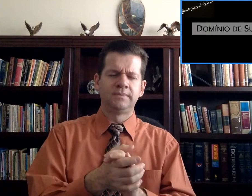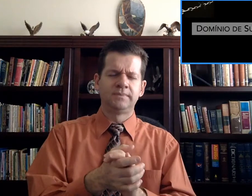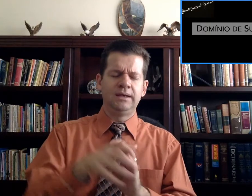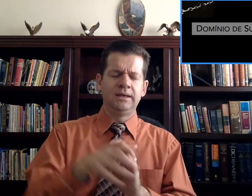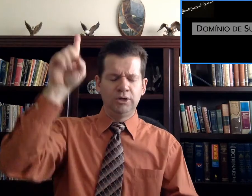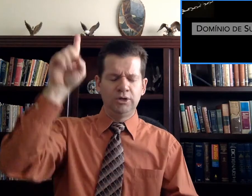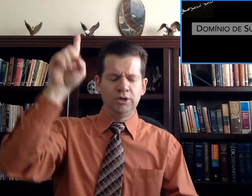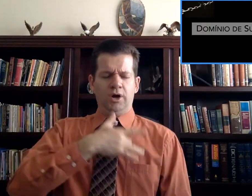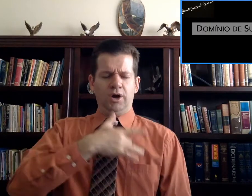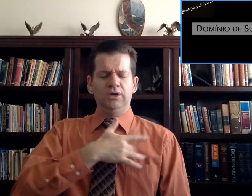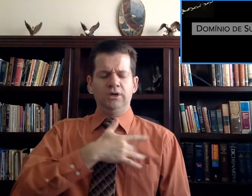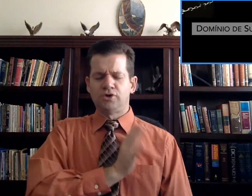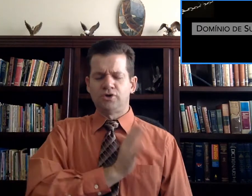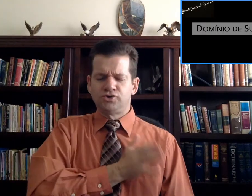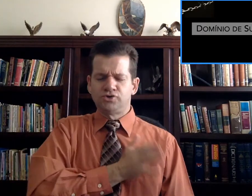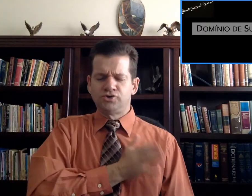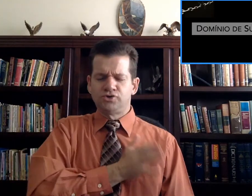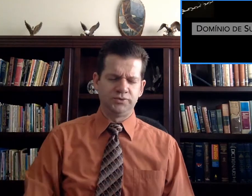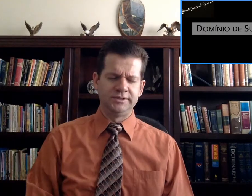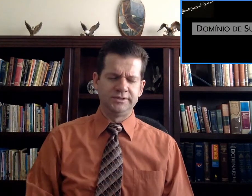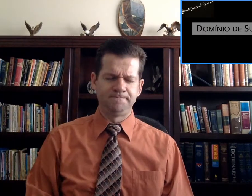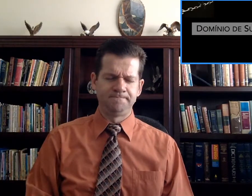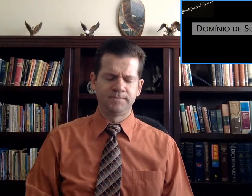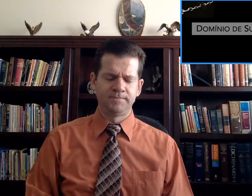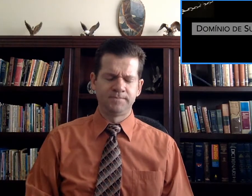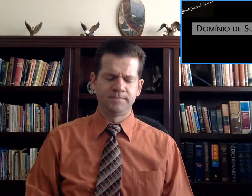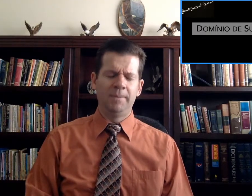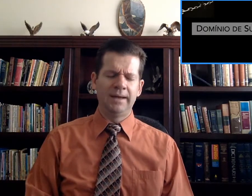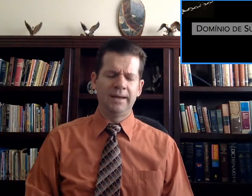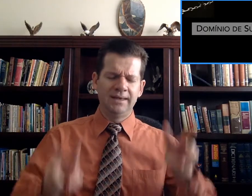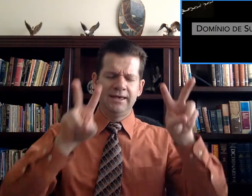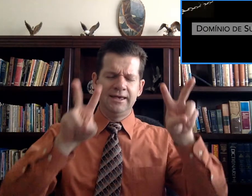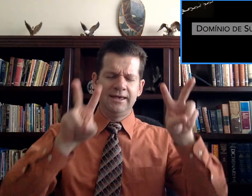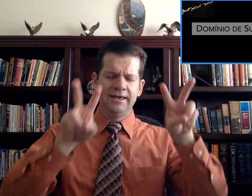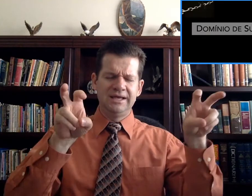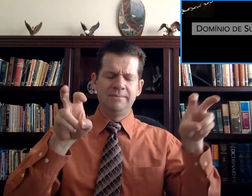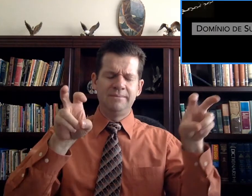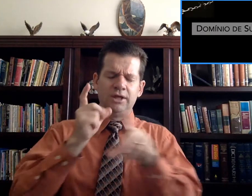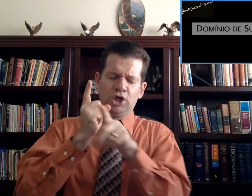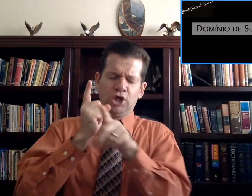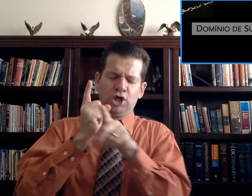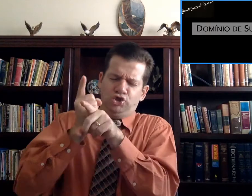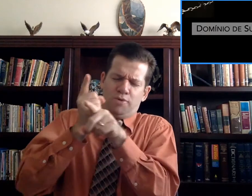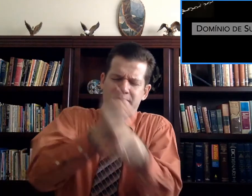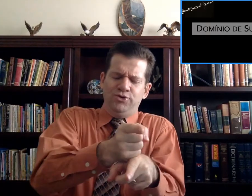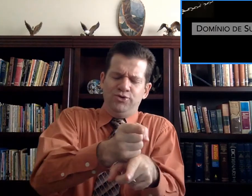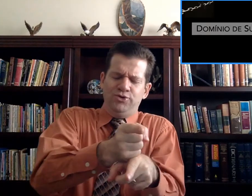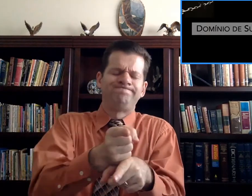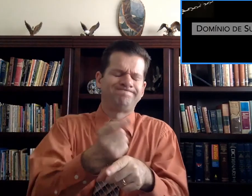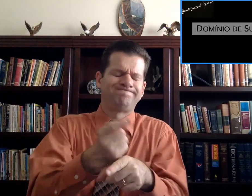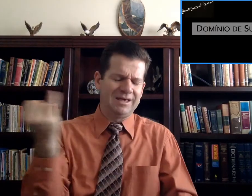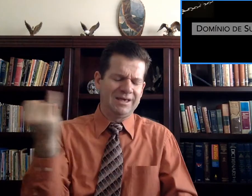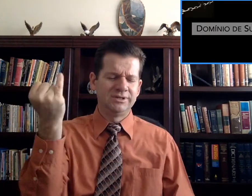que Deus toque nos nossos corações. Ó Pai, este tema de domínio é